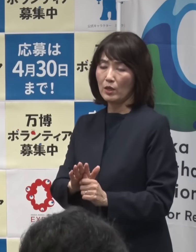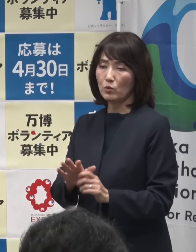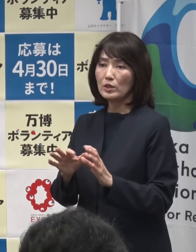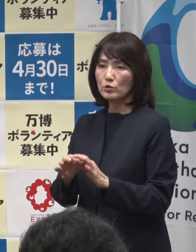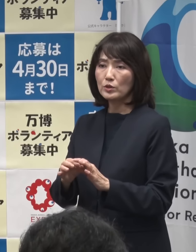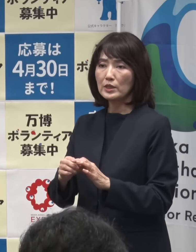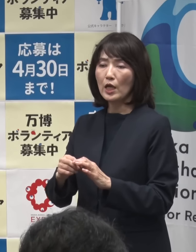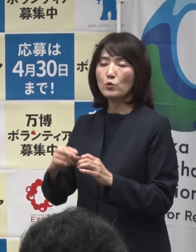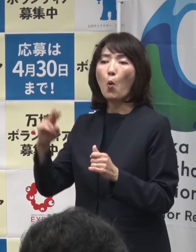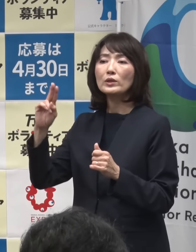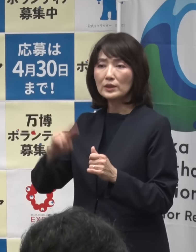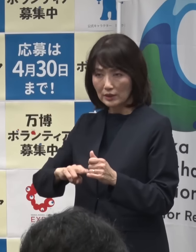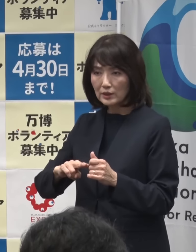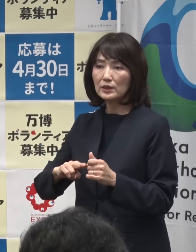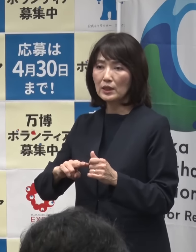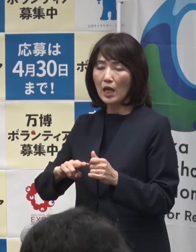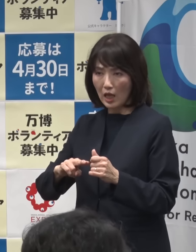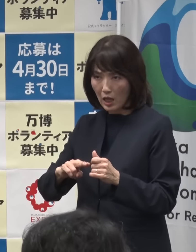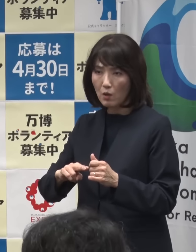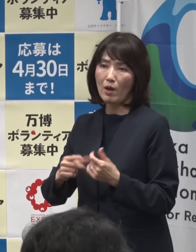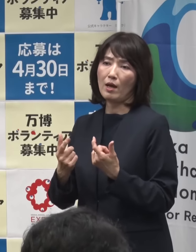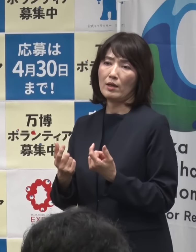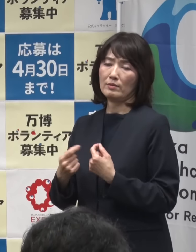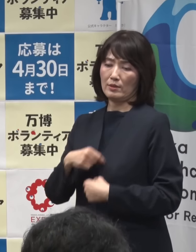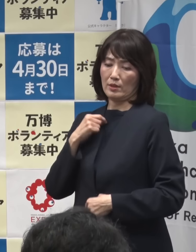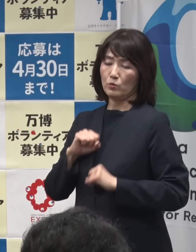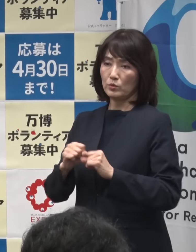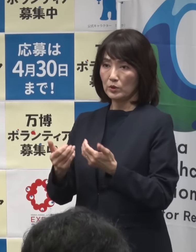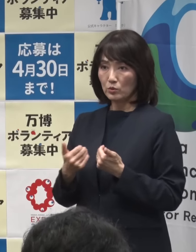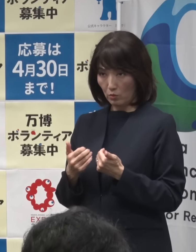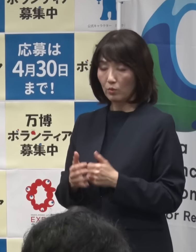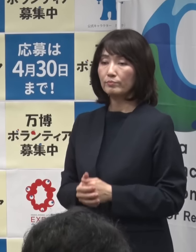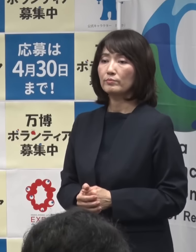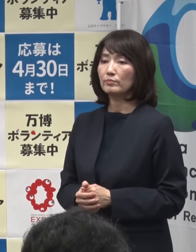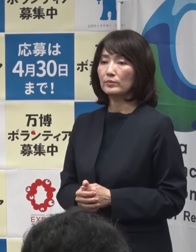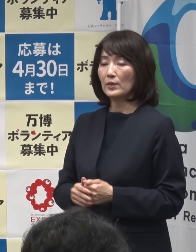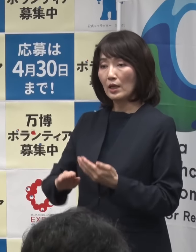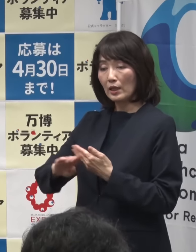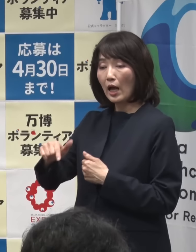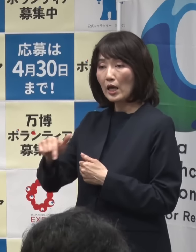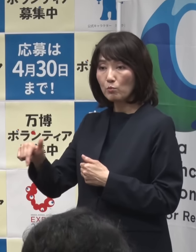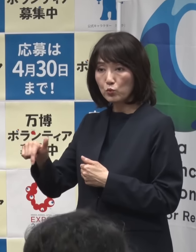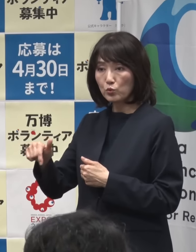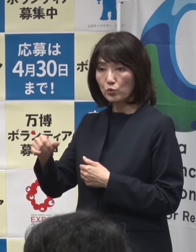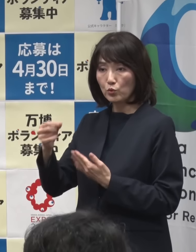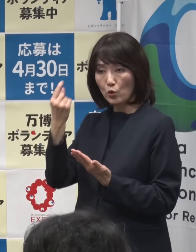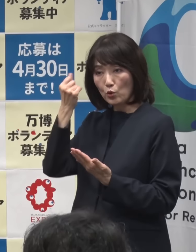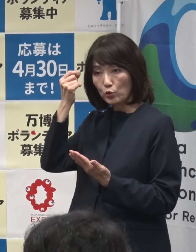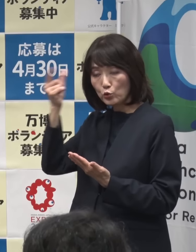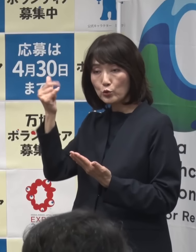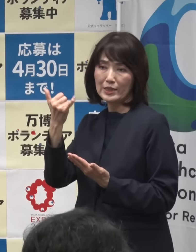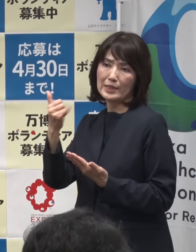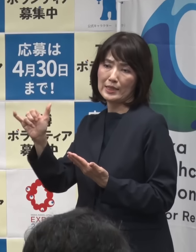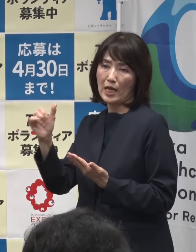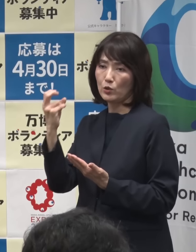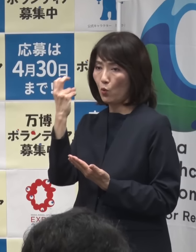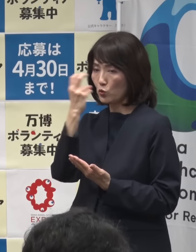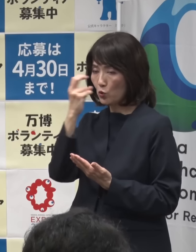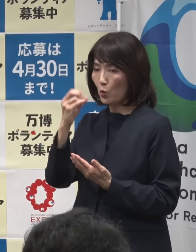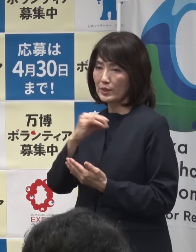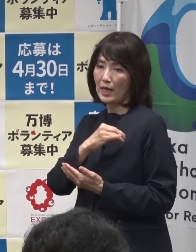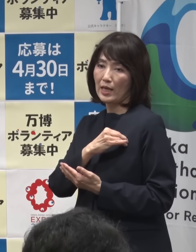これは公正を期す必要があると考えています。ですのでこの外部有識者による調査委員会を設置をするということ